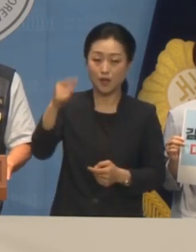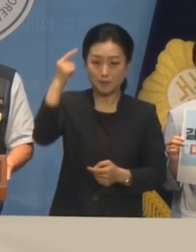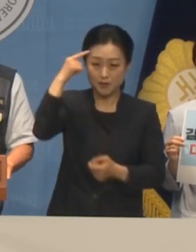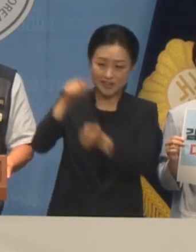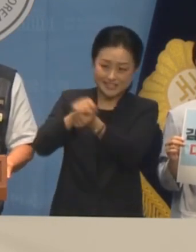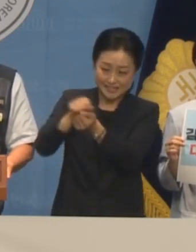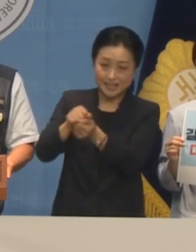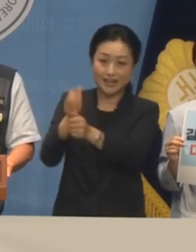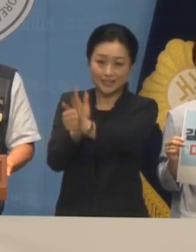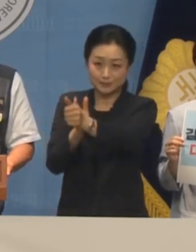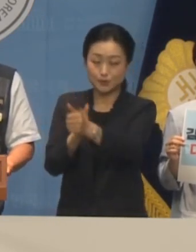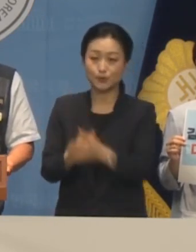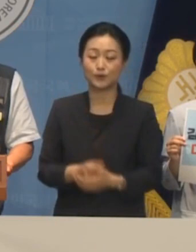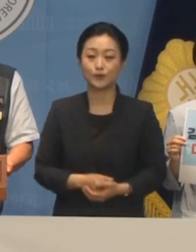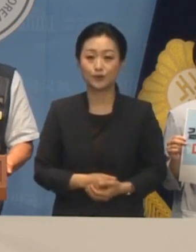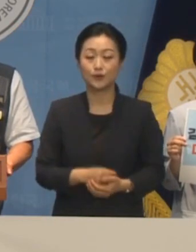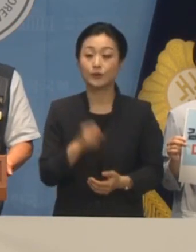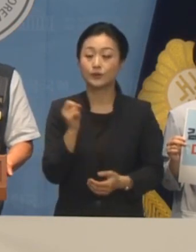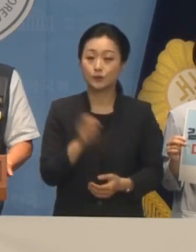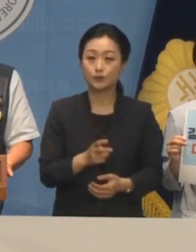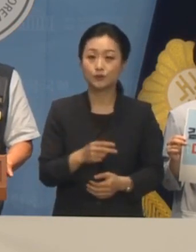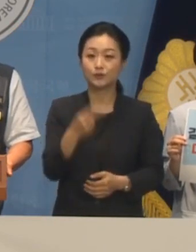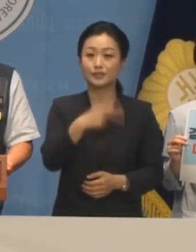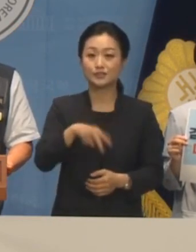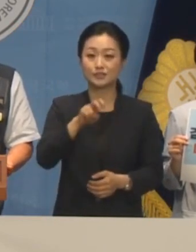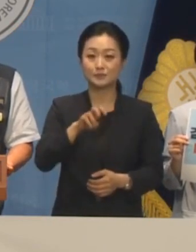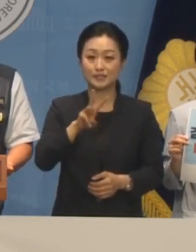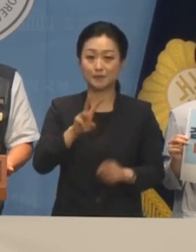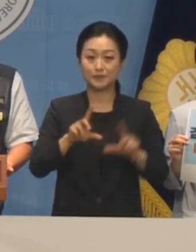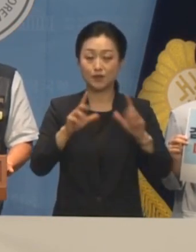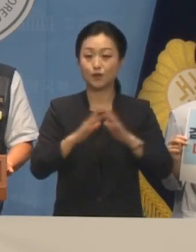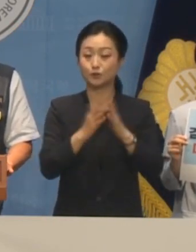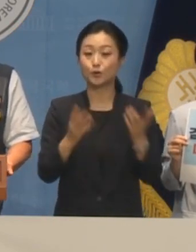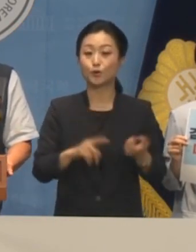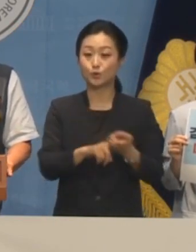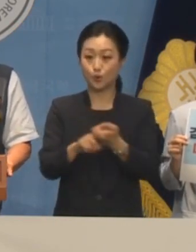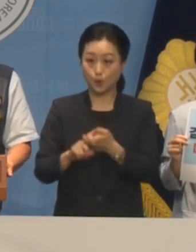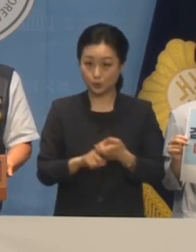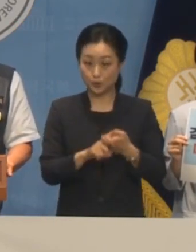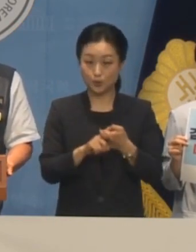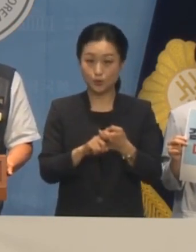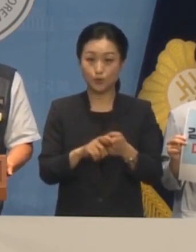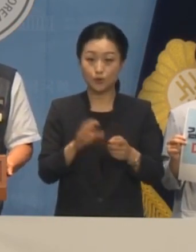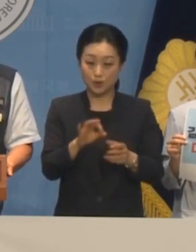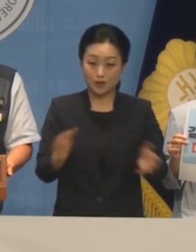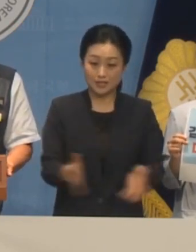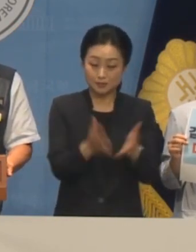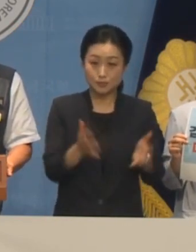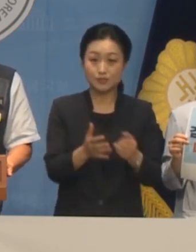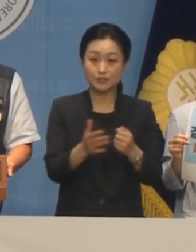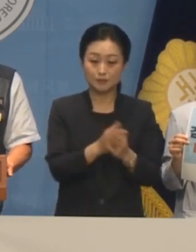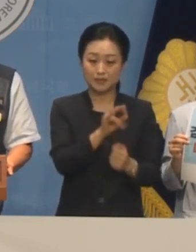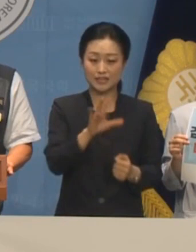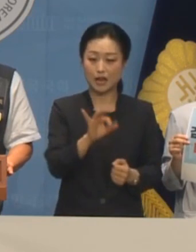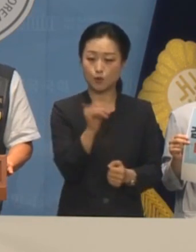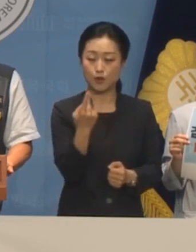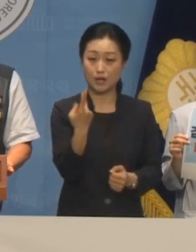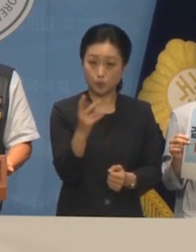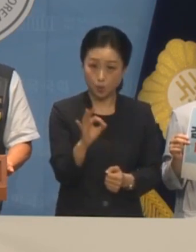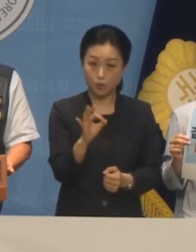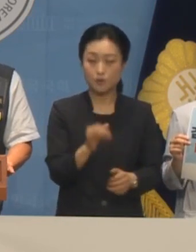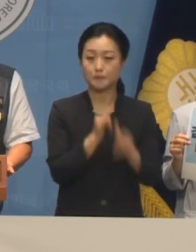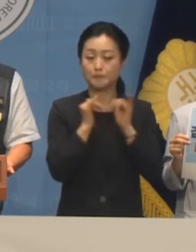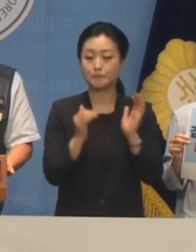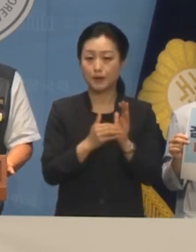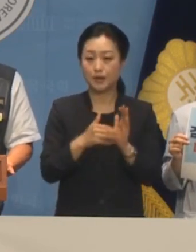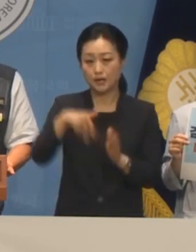좀 세탁 했으면 좋겠습니다 2023년 건설 로조 건폭 머리로 양해동 열사가 분신을 하였습니다 당시